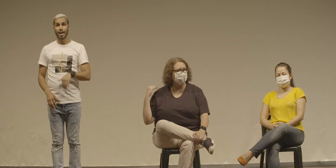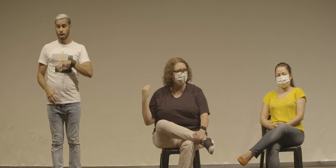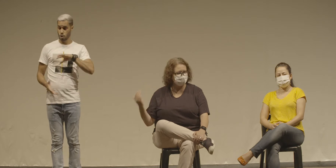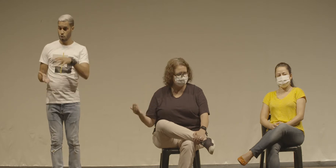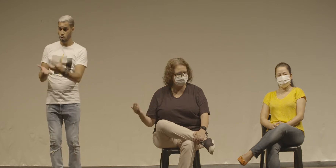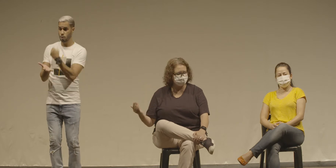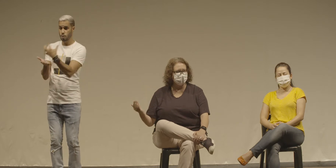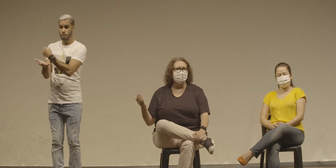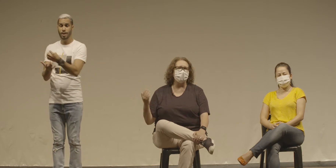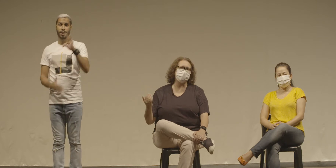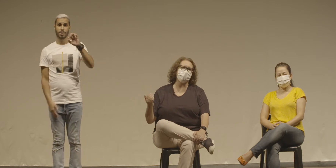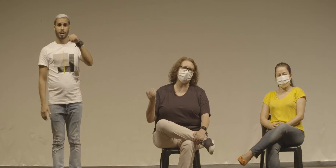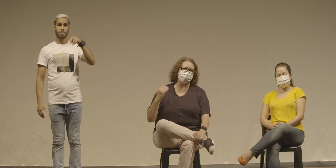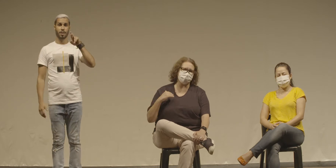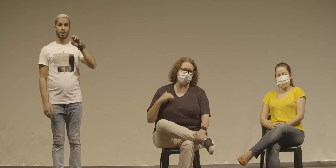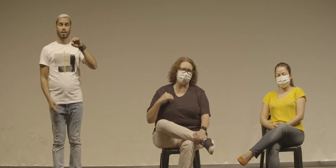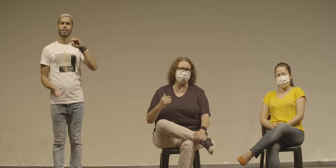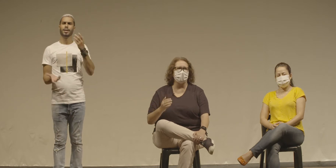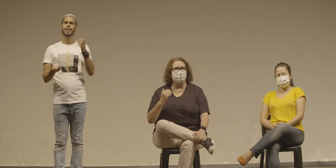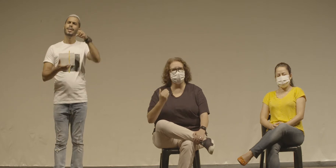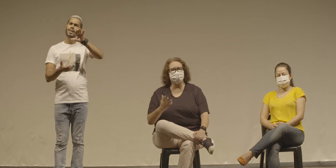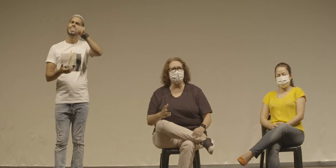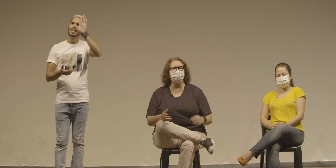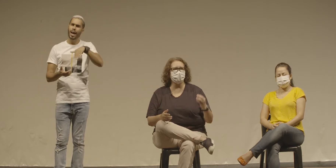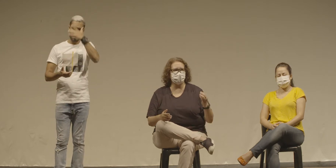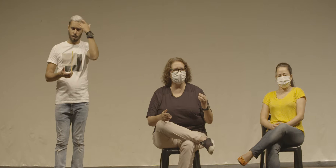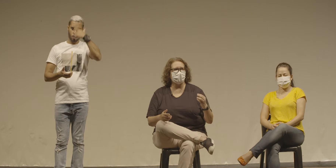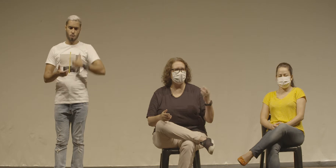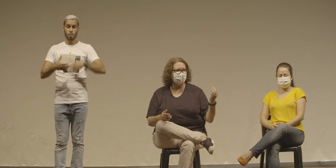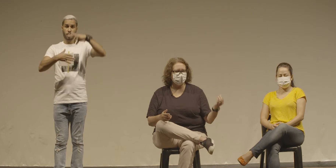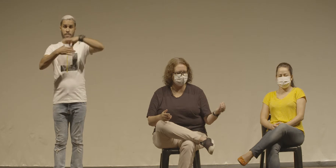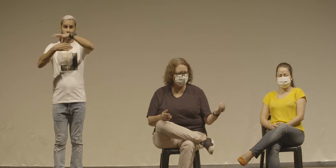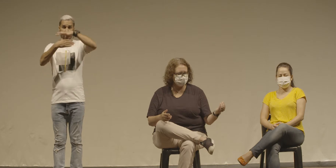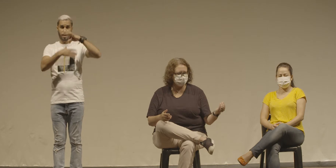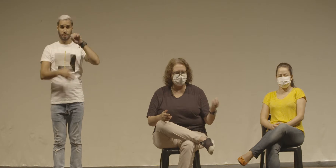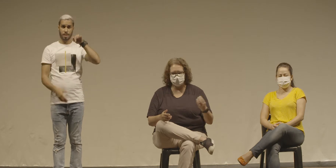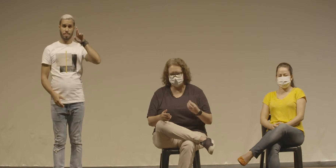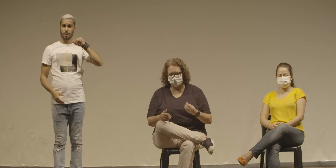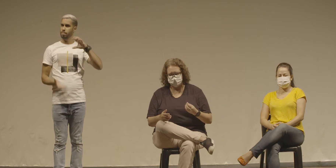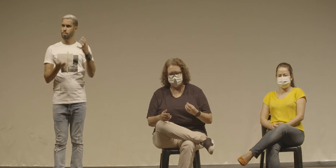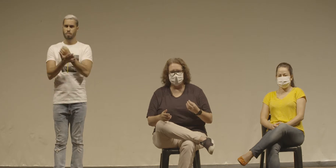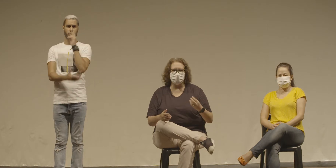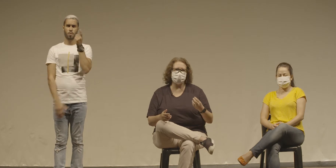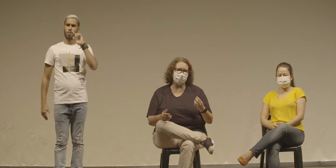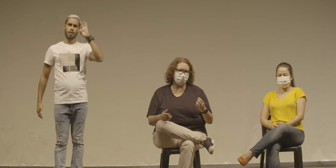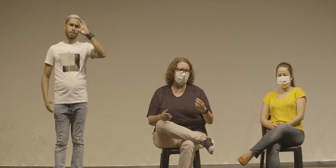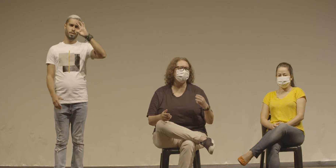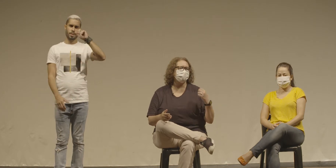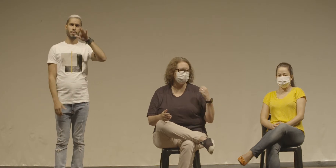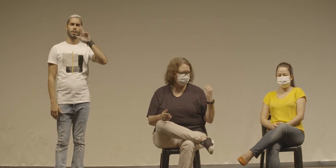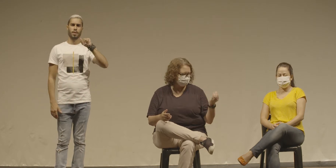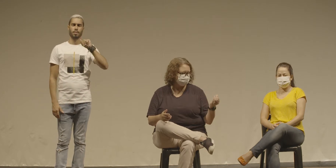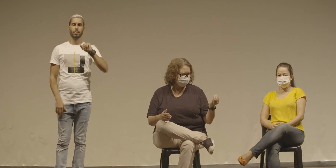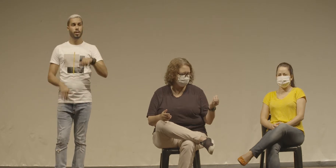para serem colhidas. Então, nós pensamos, nós temos ali a Marilena Cardoso e a Heleninha, que fizeram parte